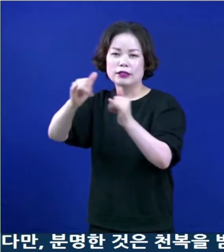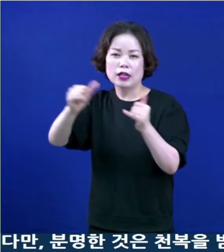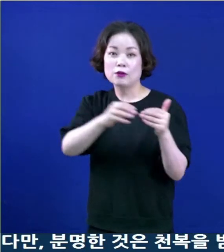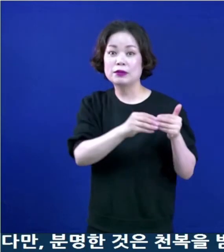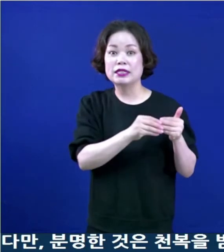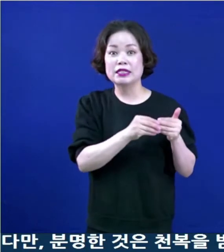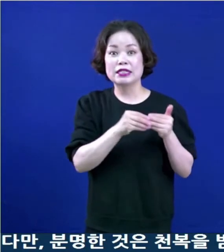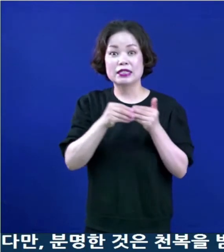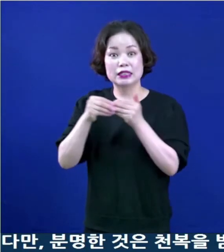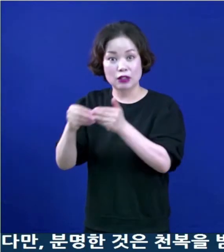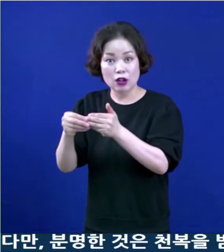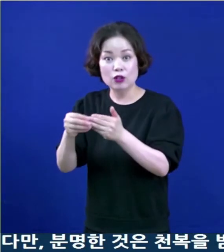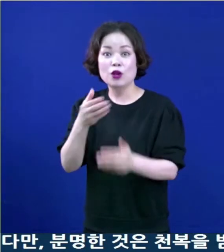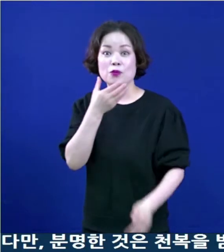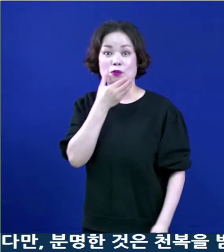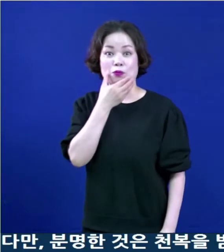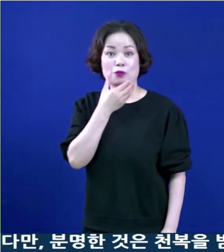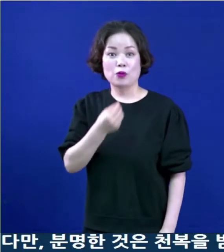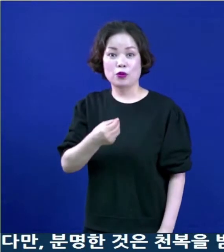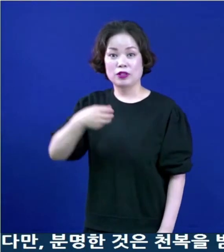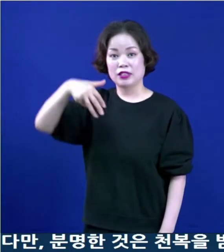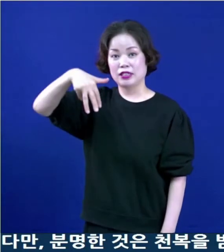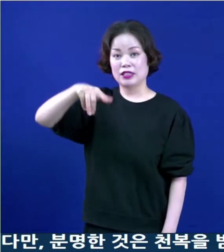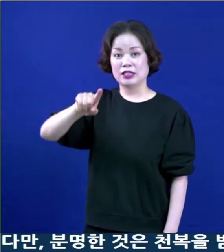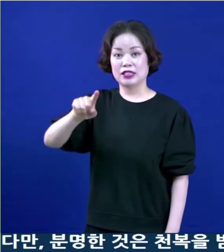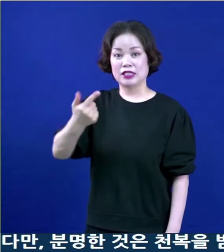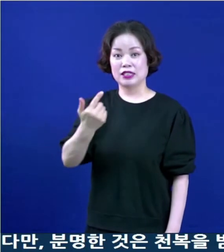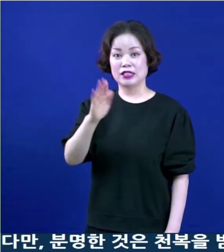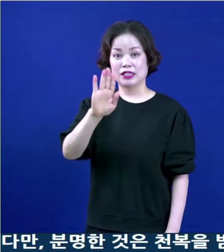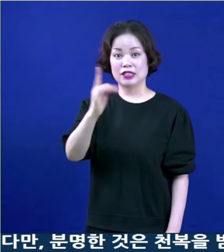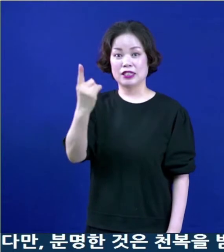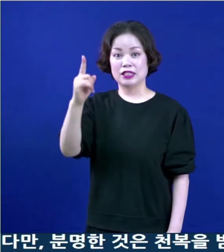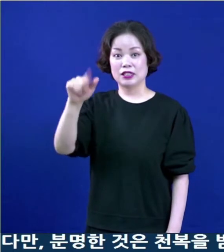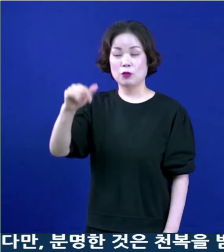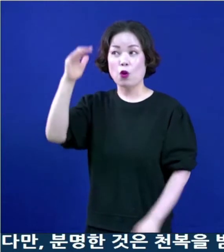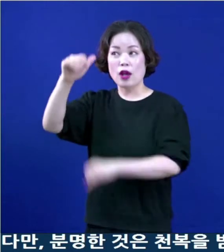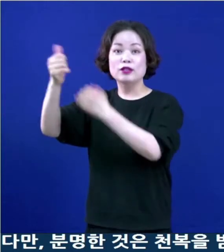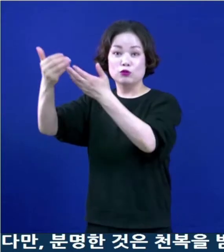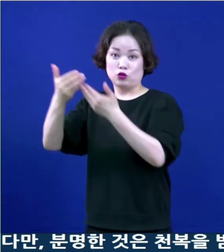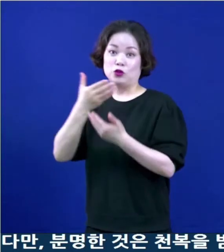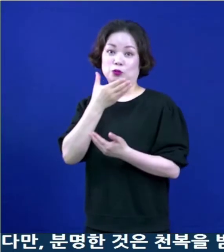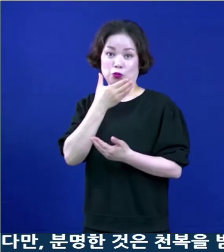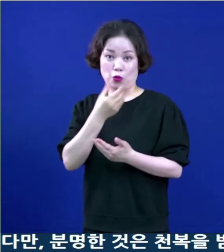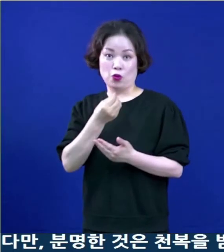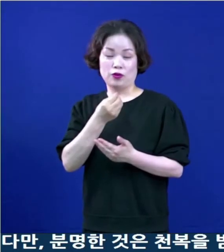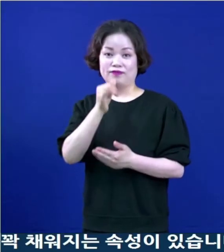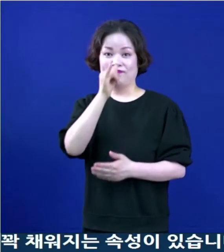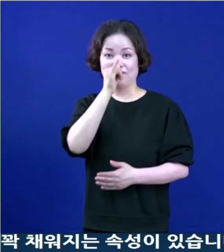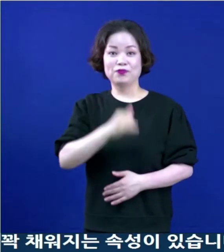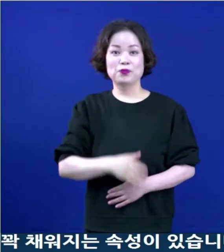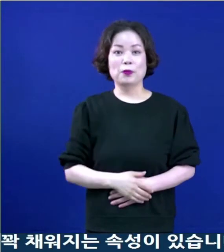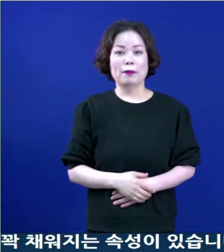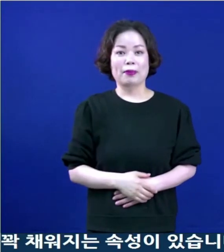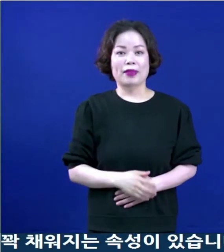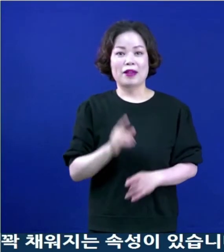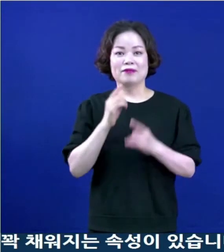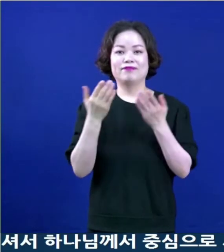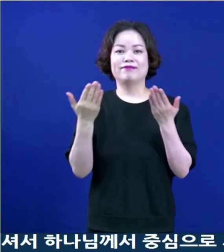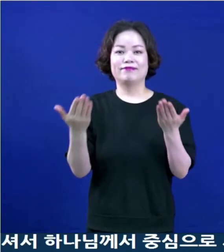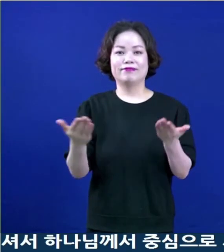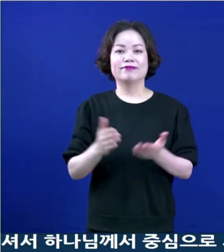이끌어가는 그런 복이 천복에 있다고 할 수 있겠습니다. 말씀드린